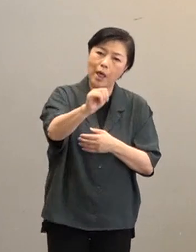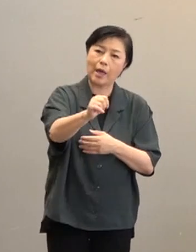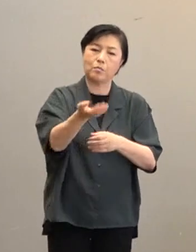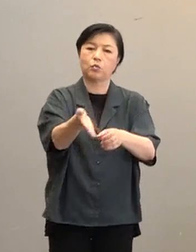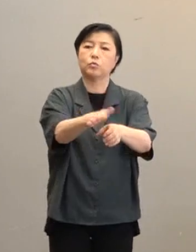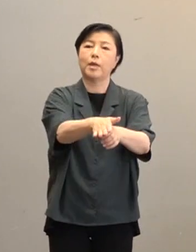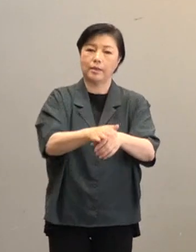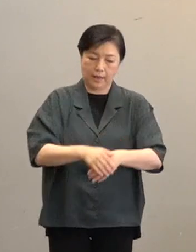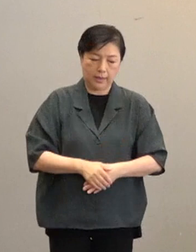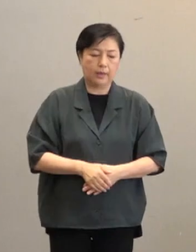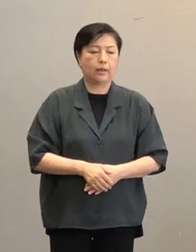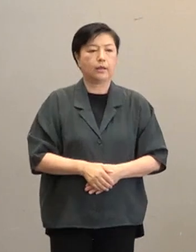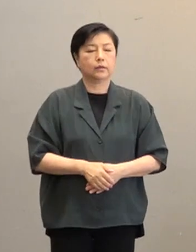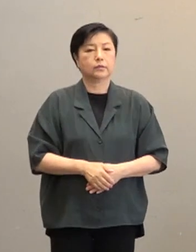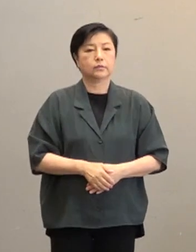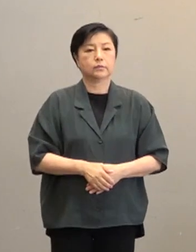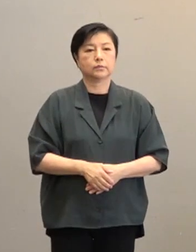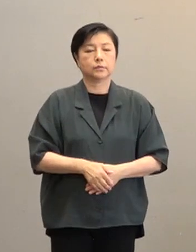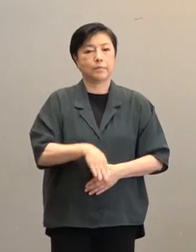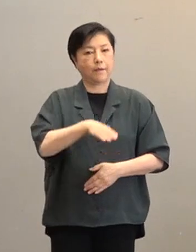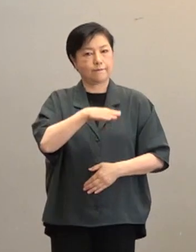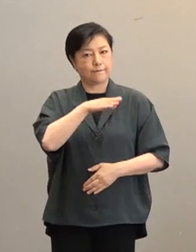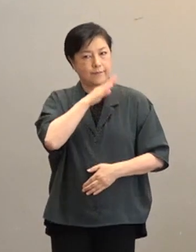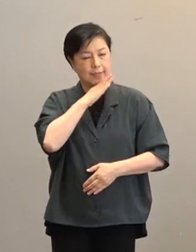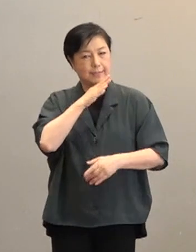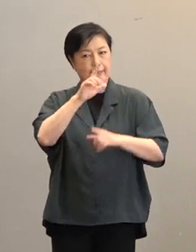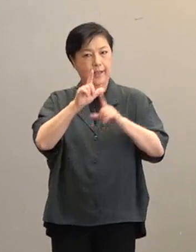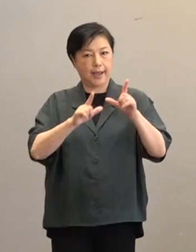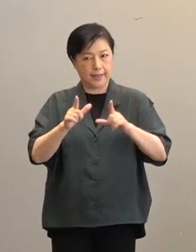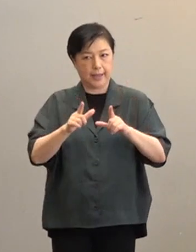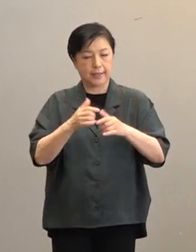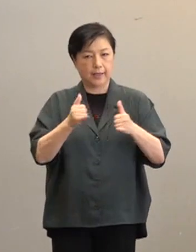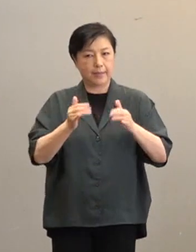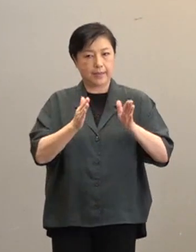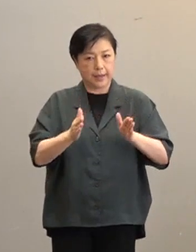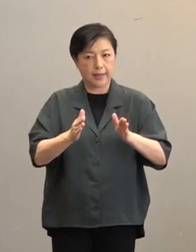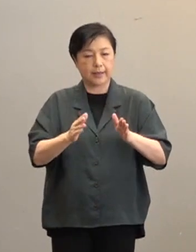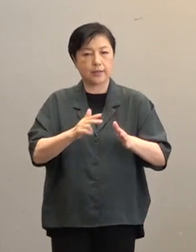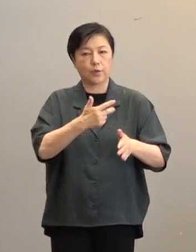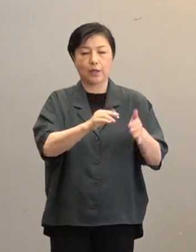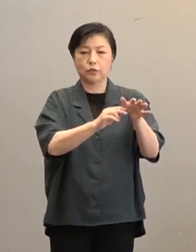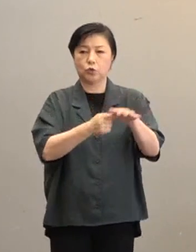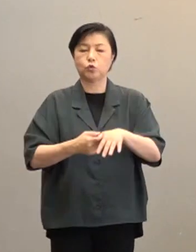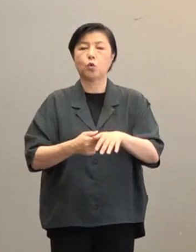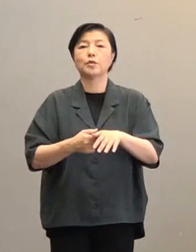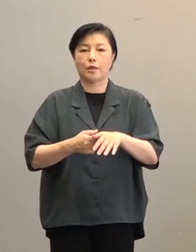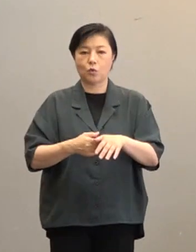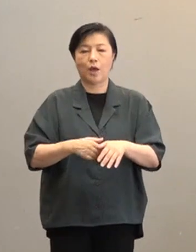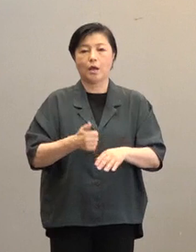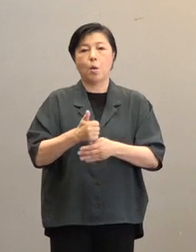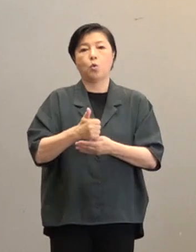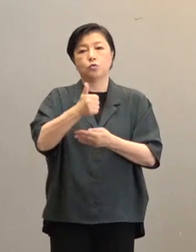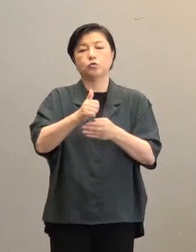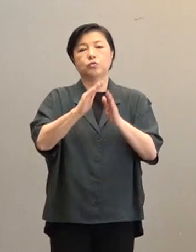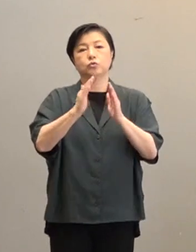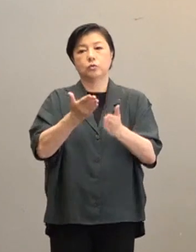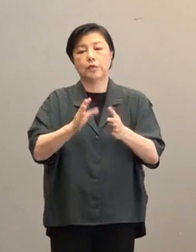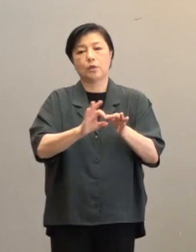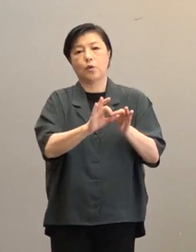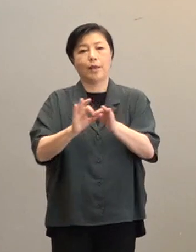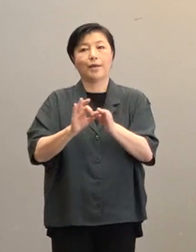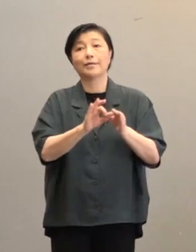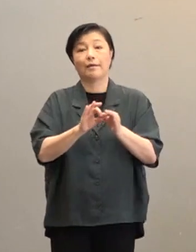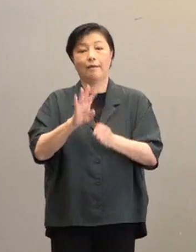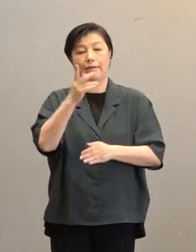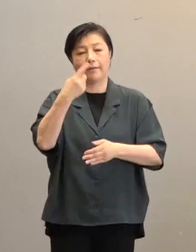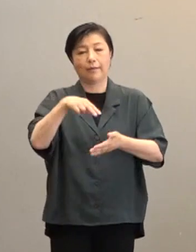ですね、確かな形で、民間なのか市町村なのか、さまざまな主体と連携をして県内で産業